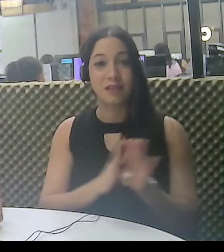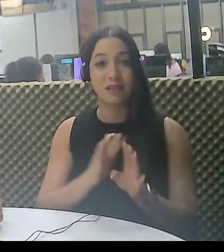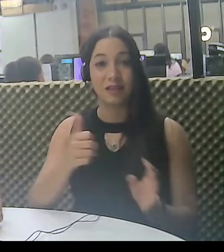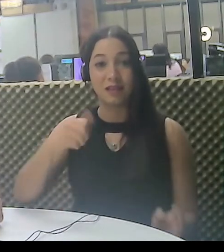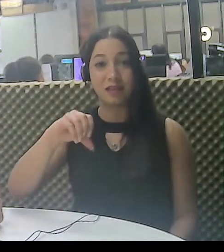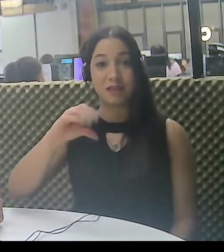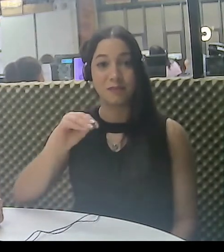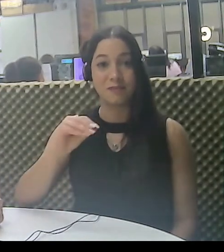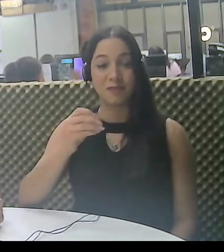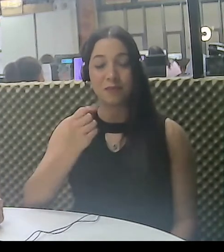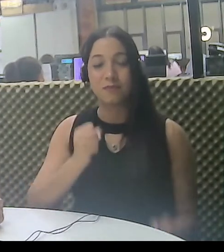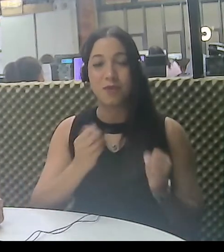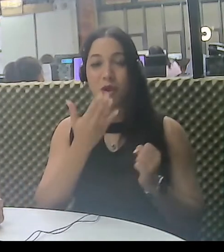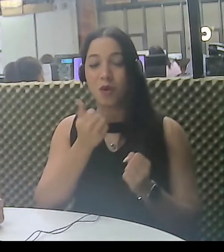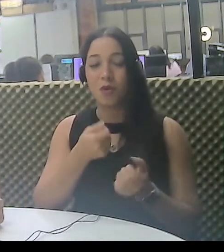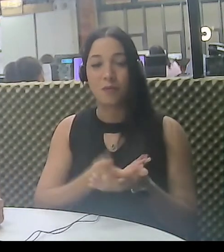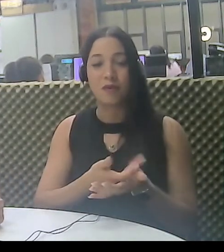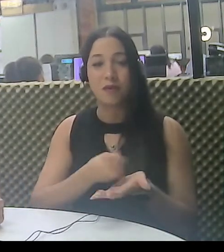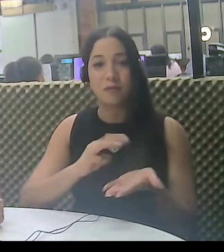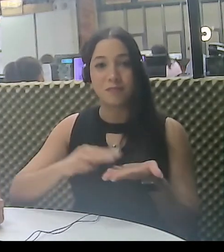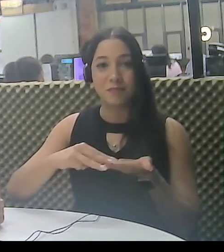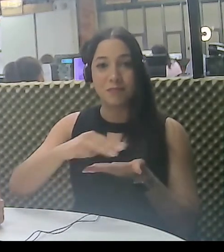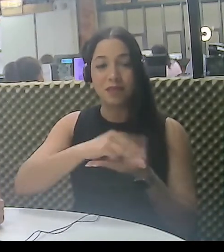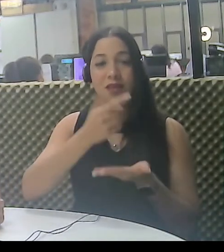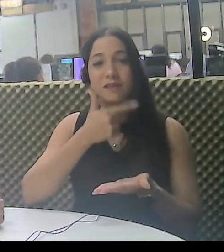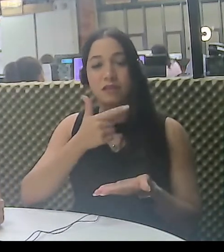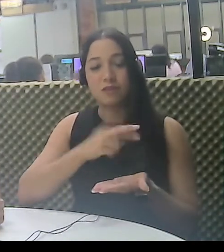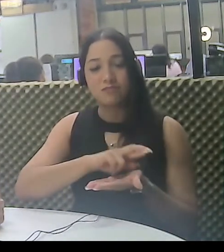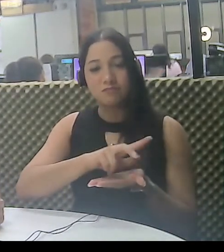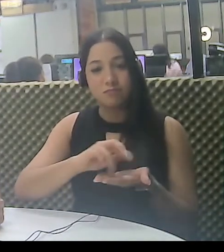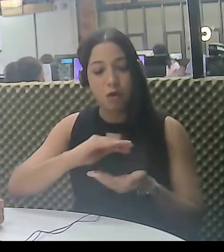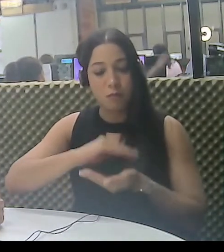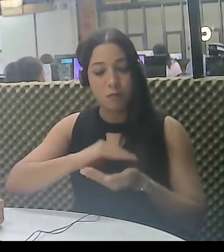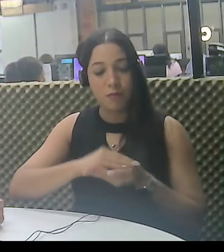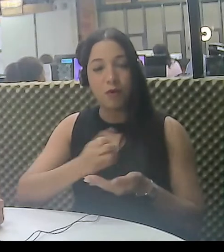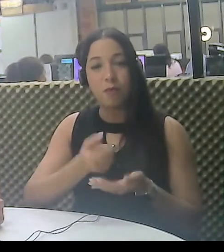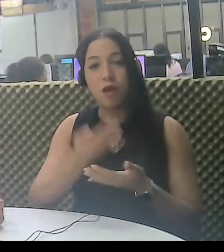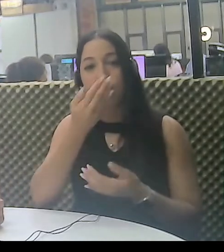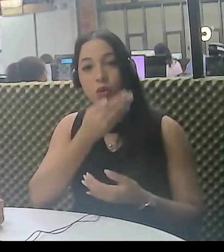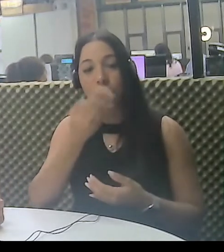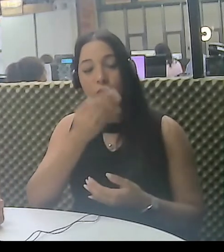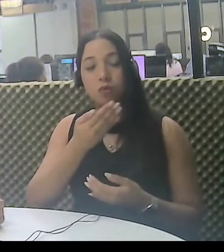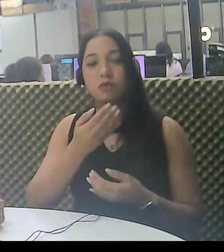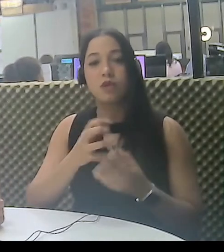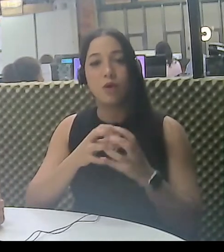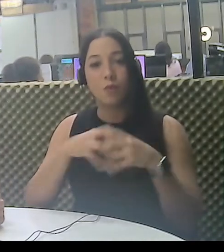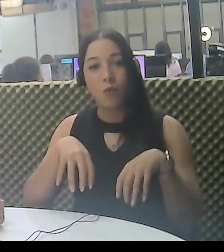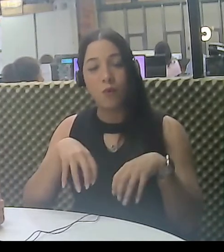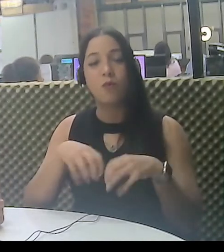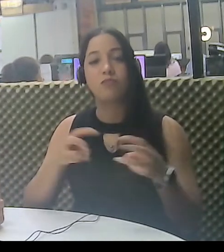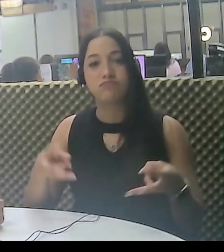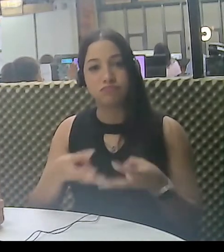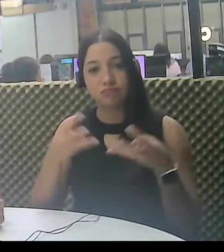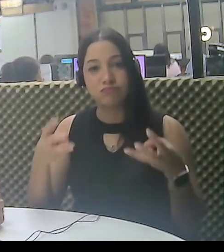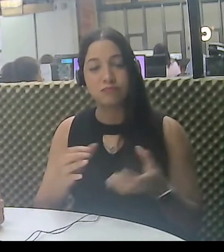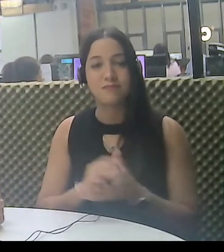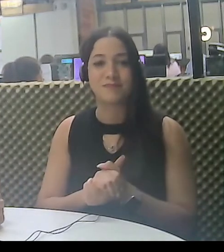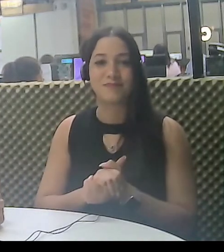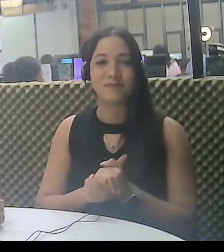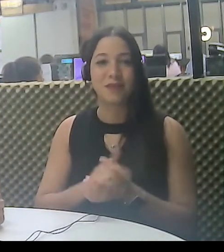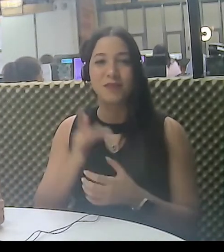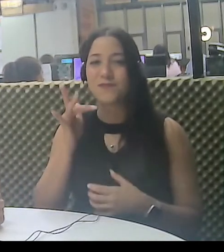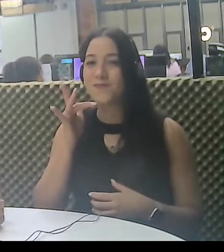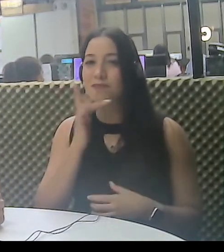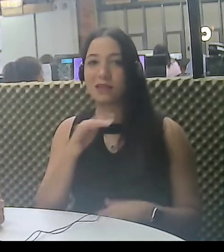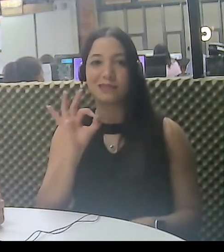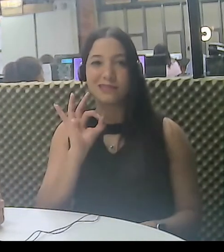comprar tapioca, pamonha, pastel frito na hora ou adquirir doces, ovos caipira e hortifrutis. Além dessas